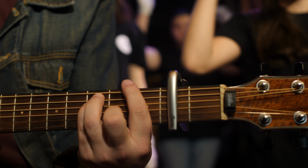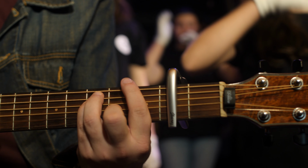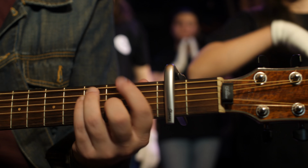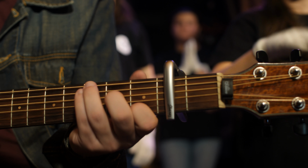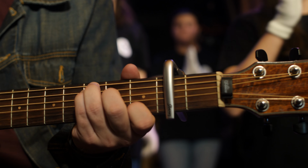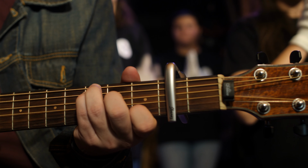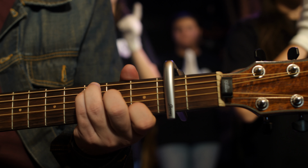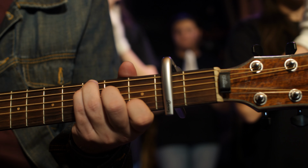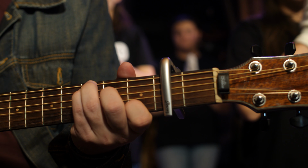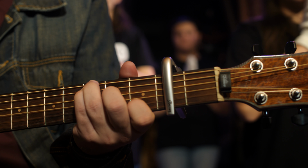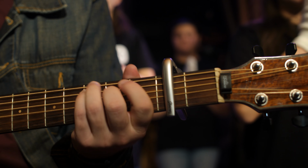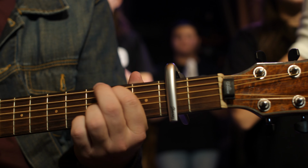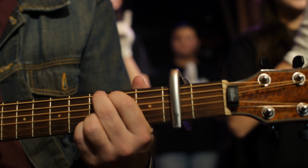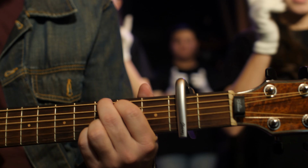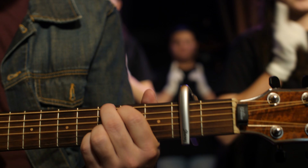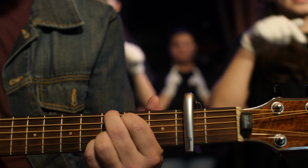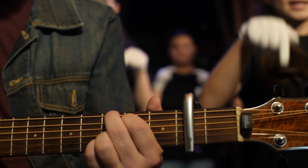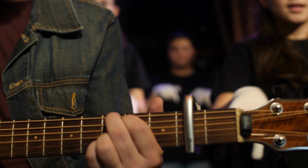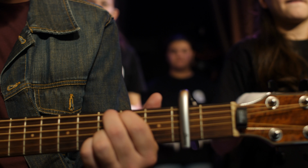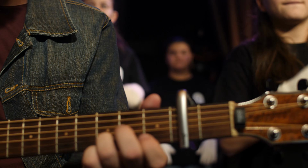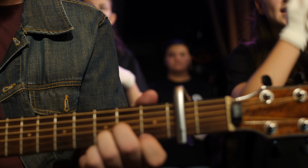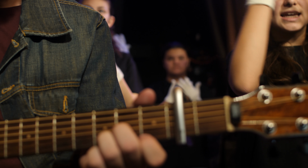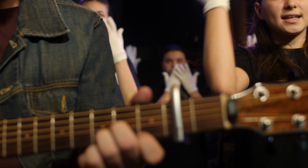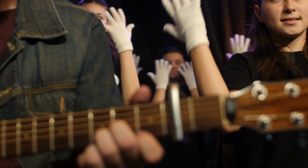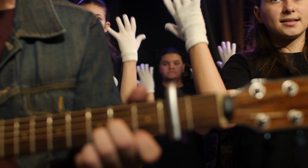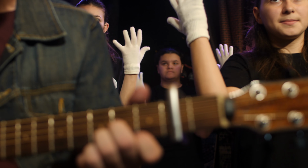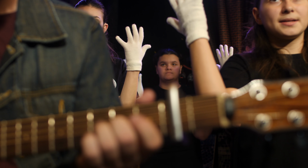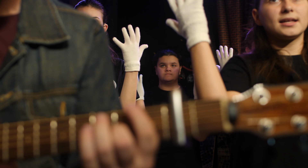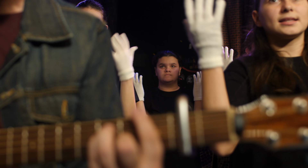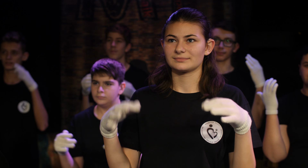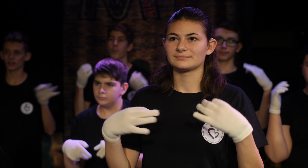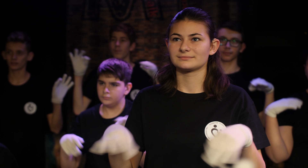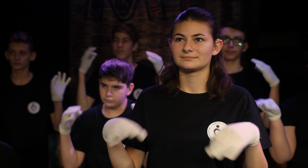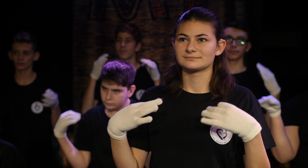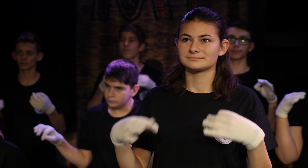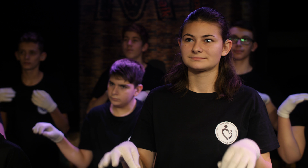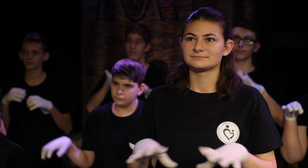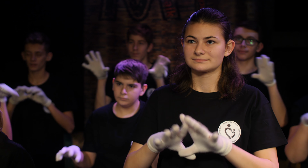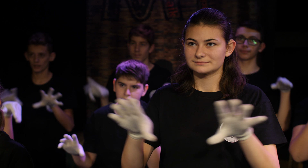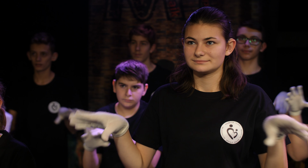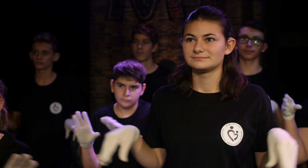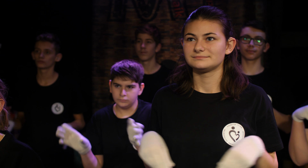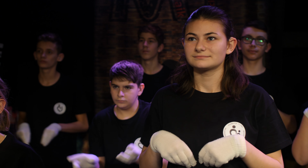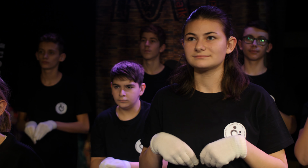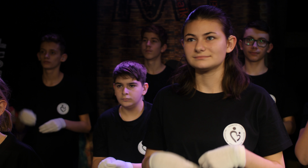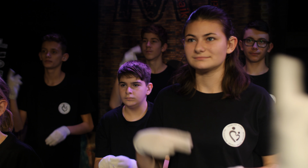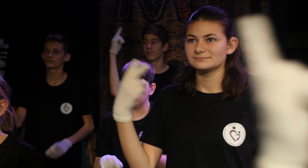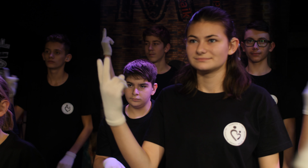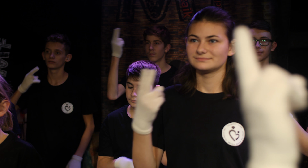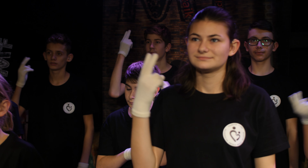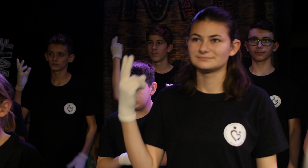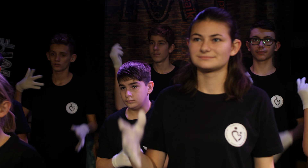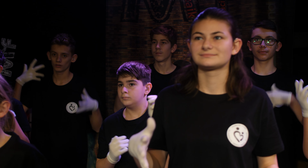Gyere ide kérlek, állj ide a fénybe, Táncoljunk ha együtt,